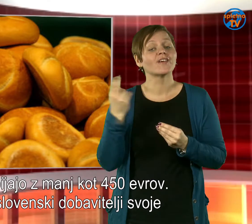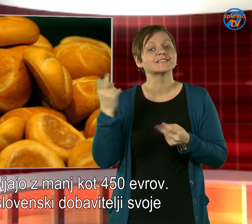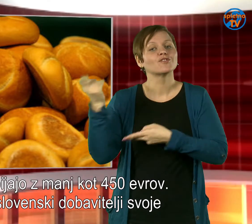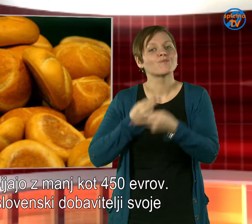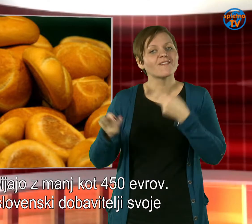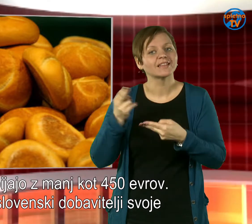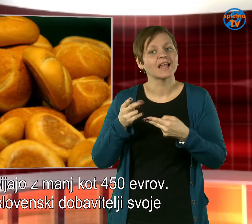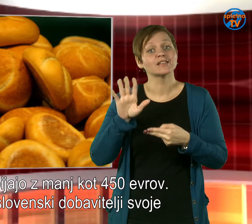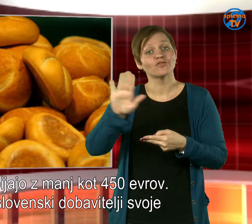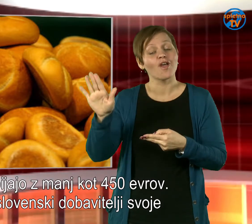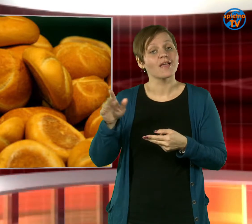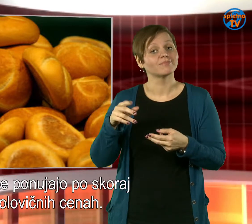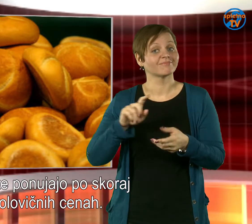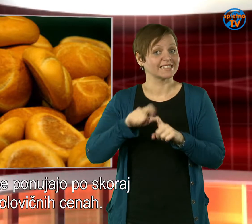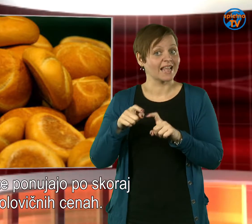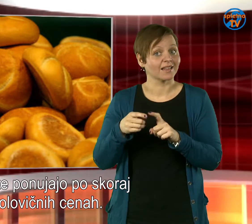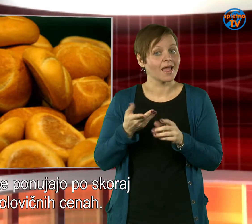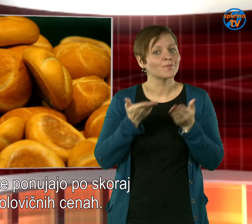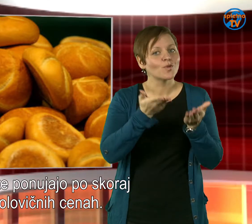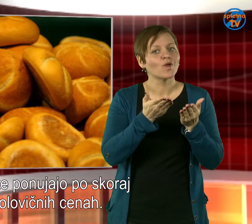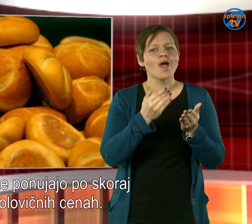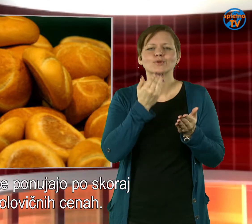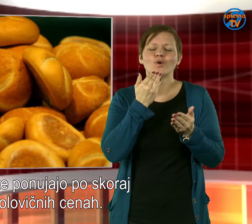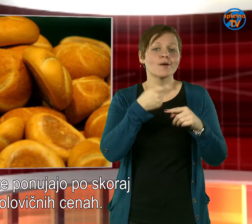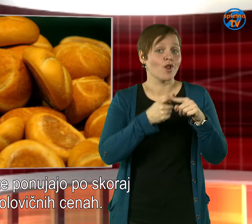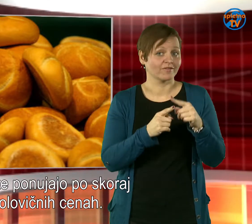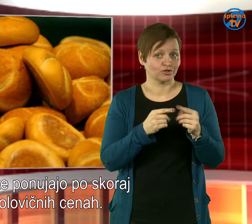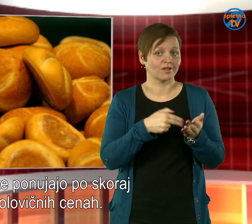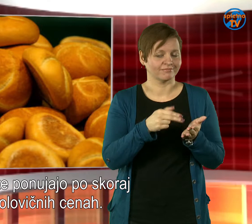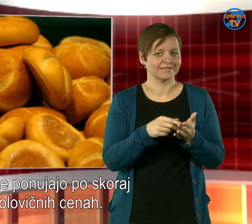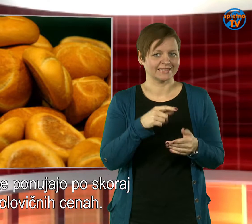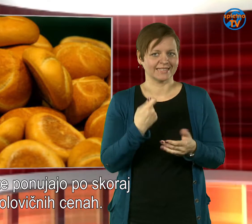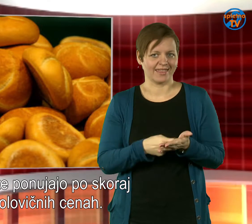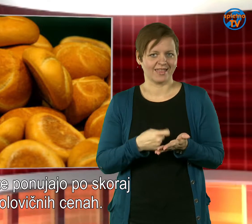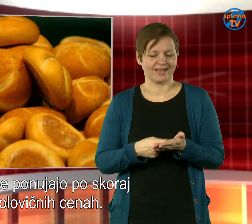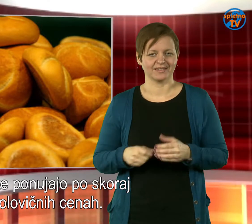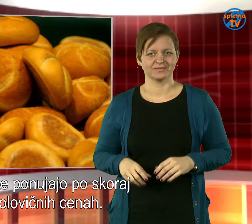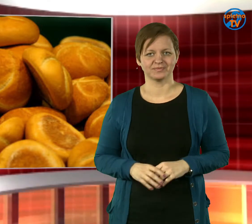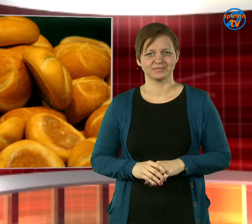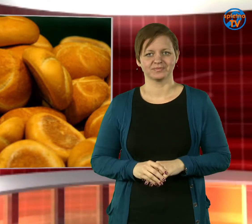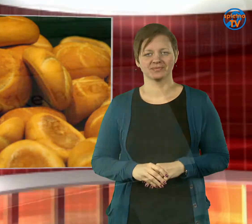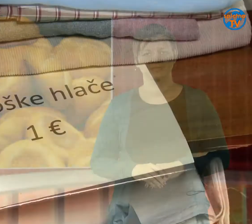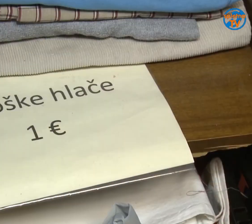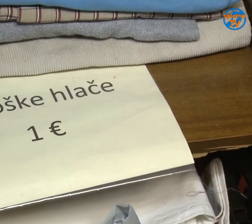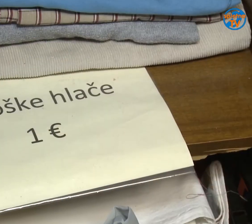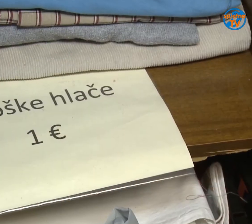Pretežno slovenski dobavitelji svoje izdelke ponujajo po skoraj polovičnih cenah.